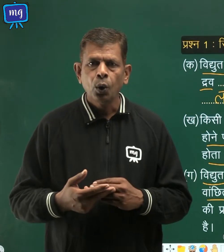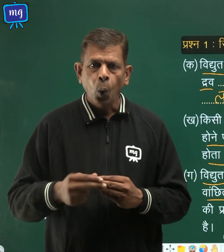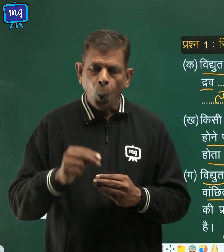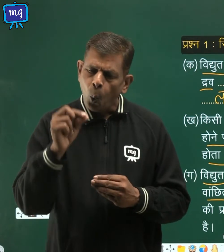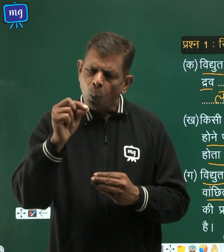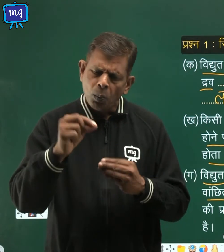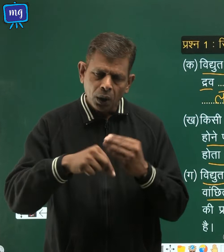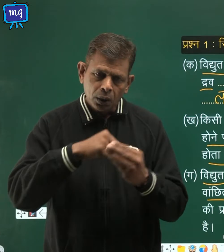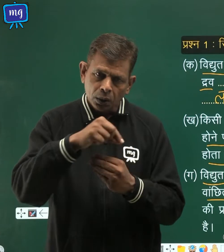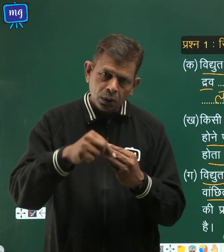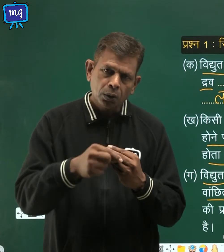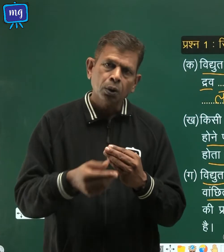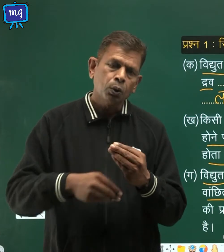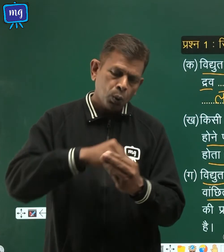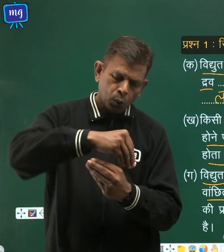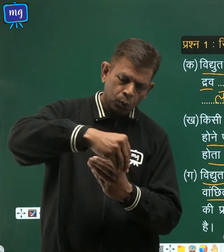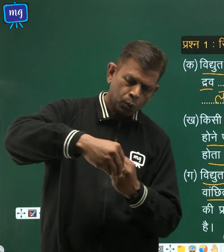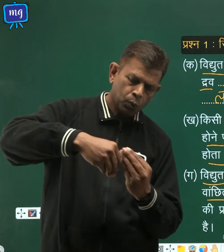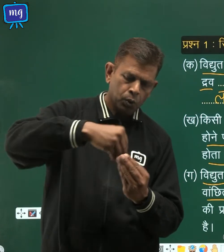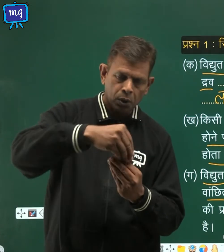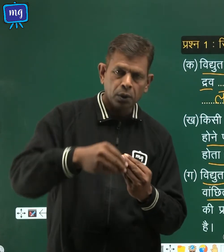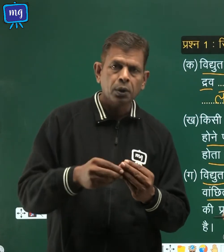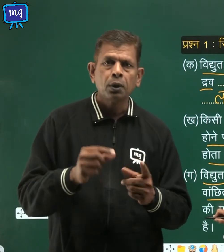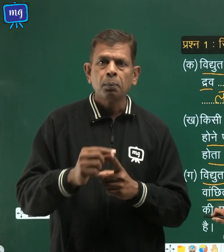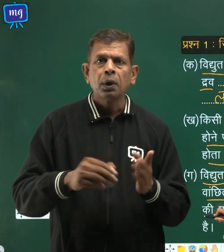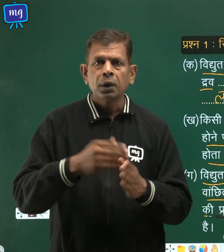परत निक्षेपित करने की प्रक्रिया